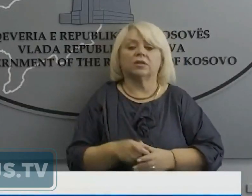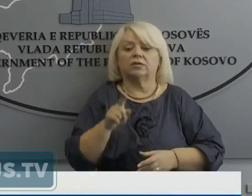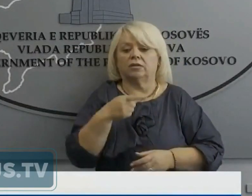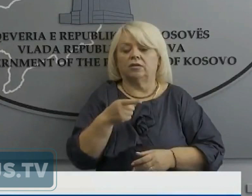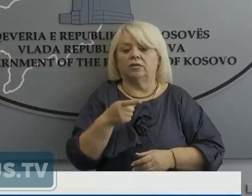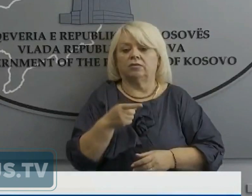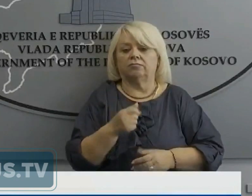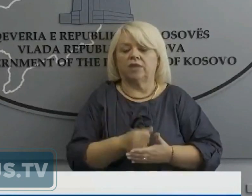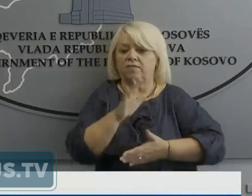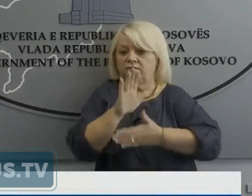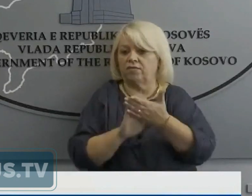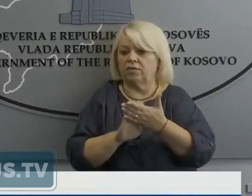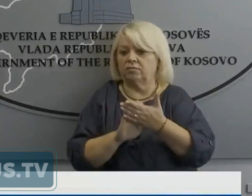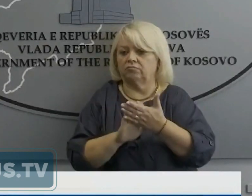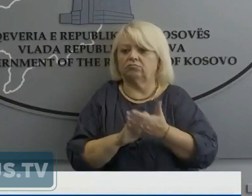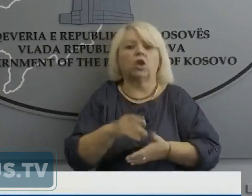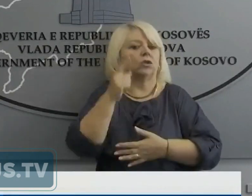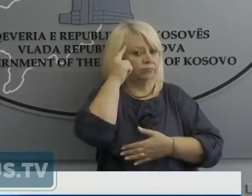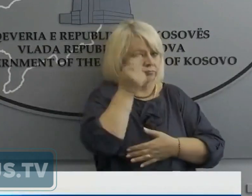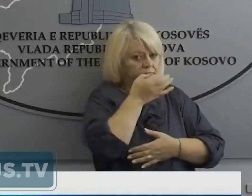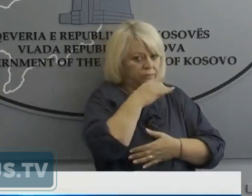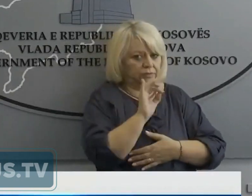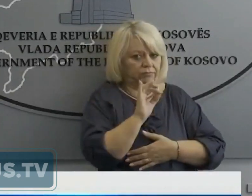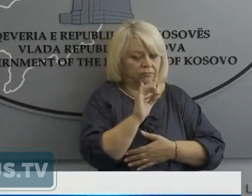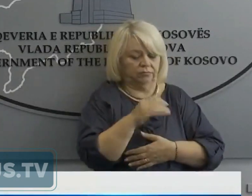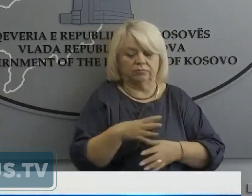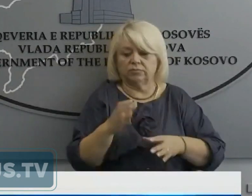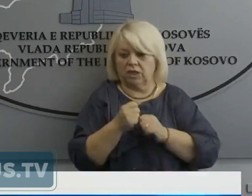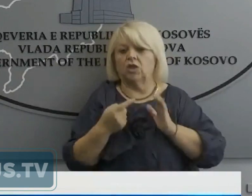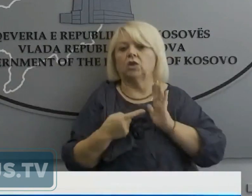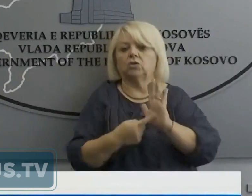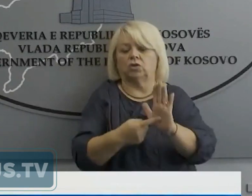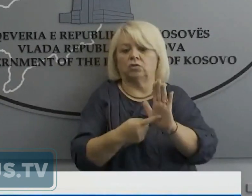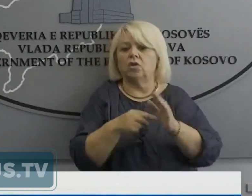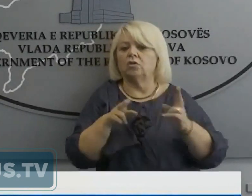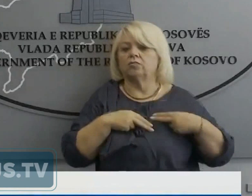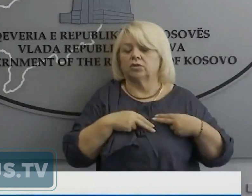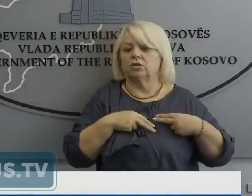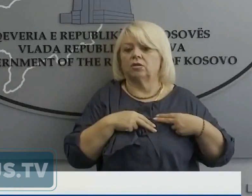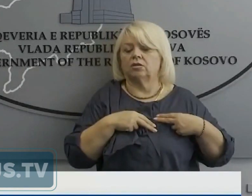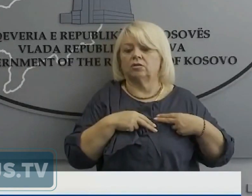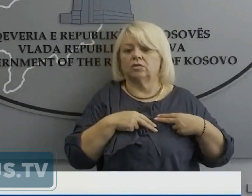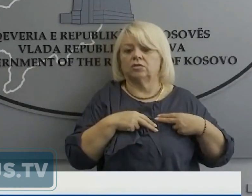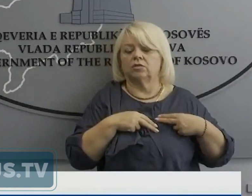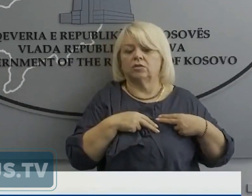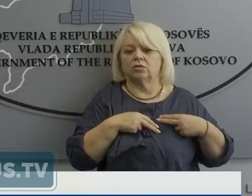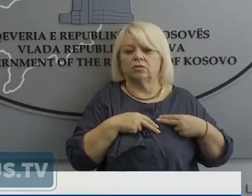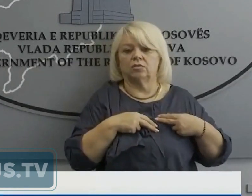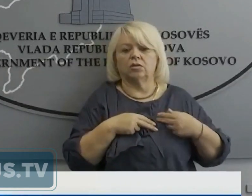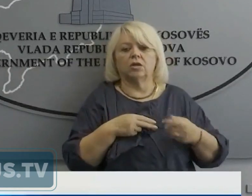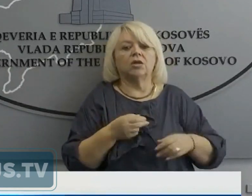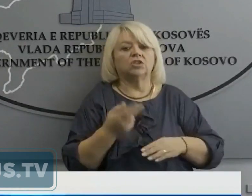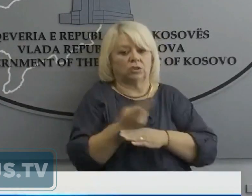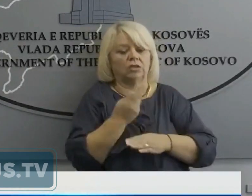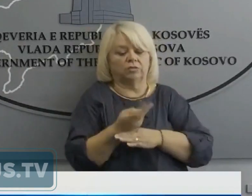veprim fillimisht logjik, pastaj tregues i përgjegjësisë politike ndaj Republikës që përfaqësoi,